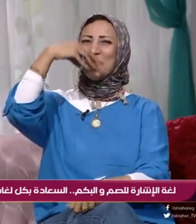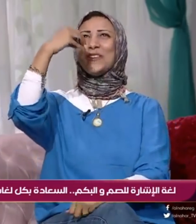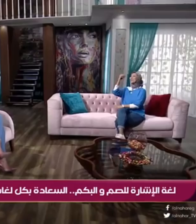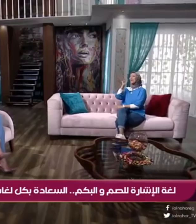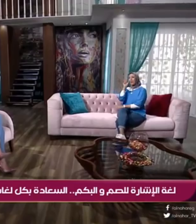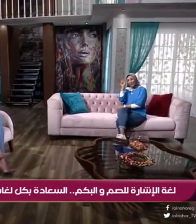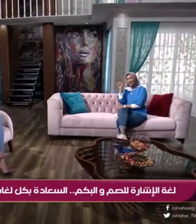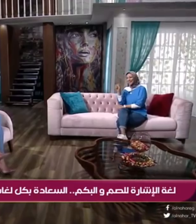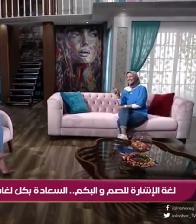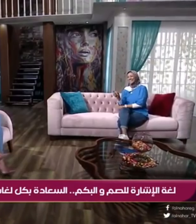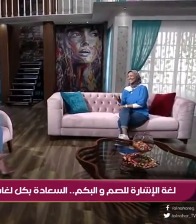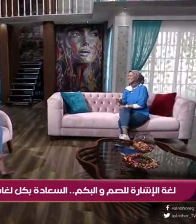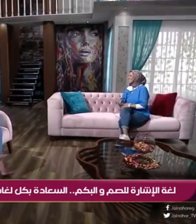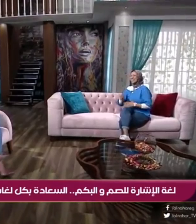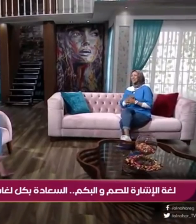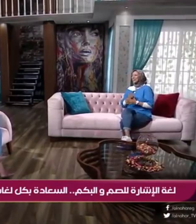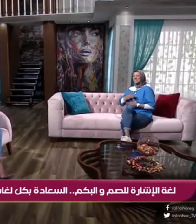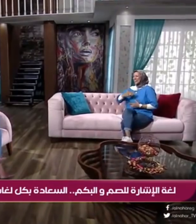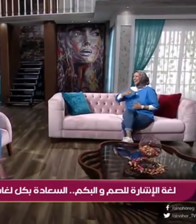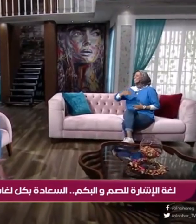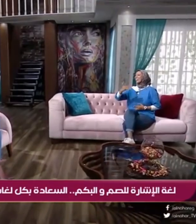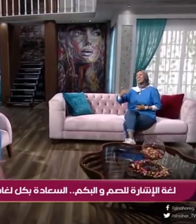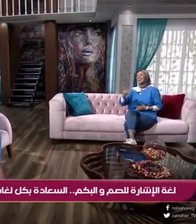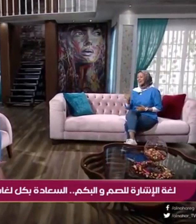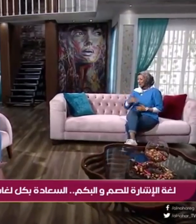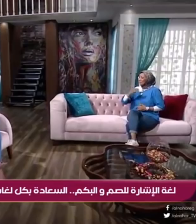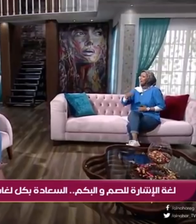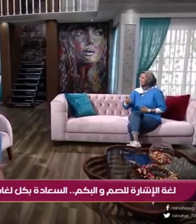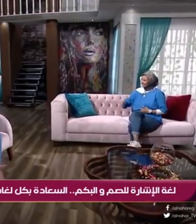من روح انسان، وعشان اجري